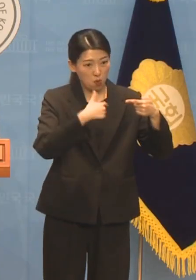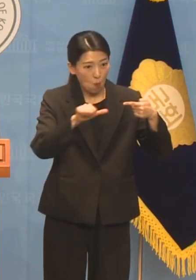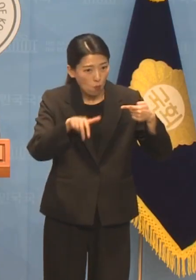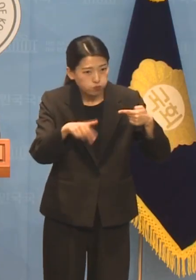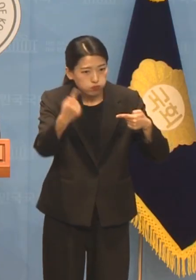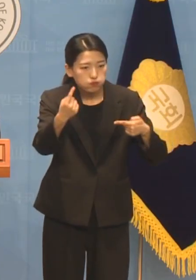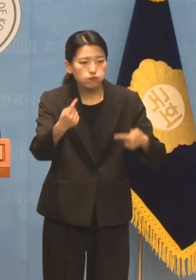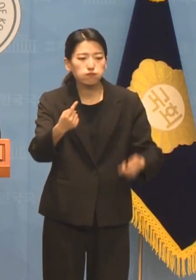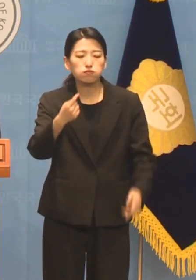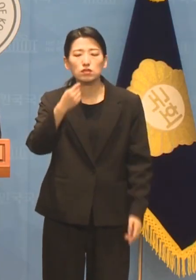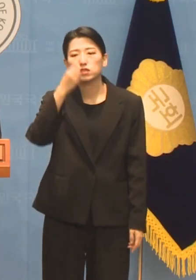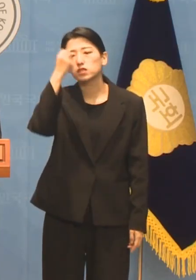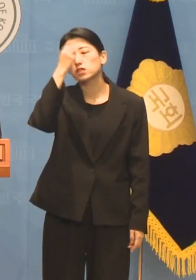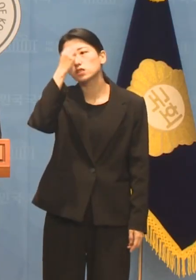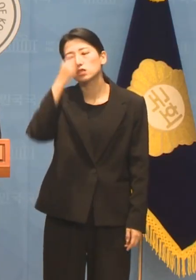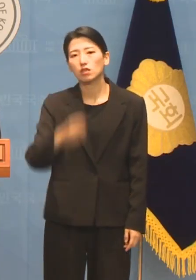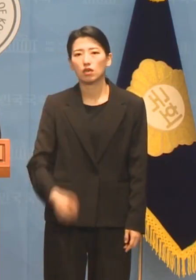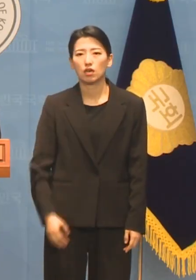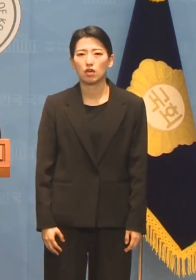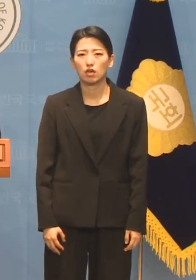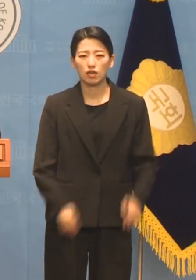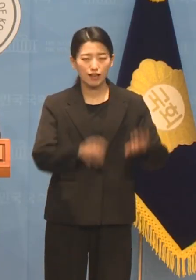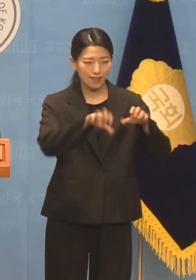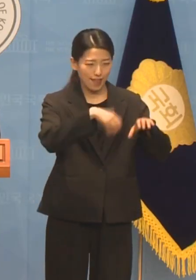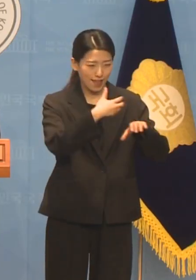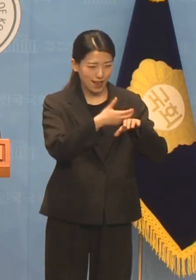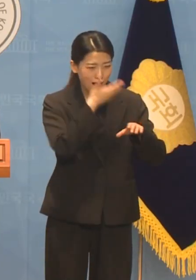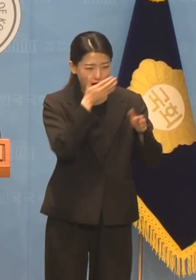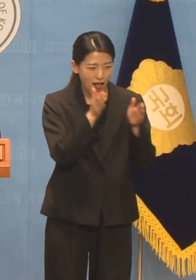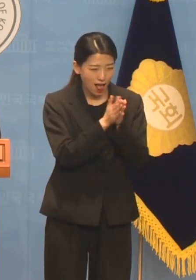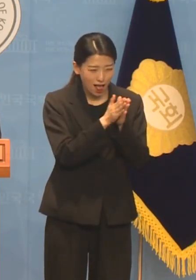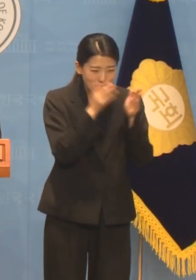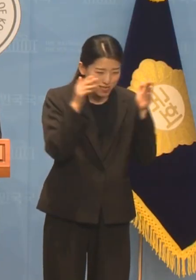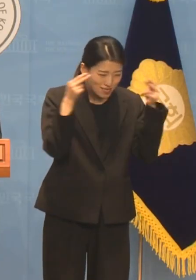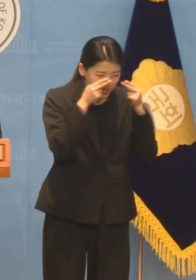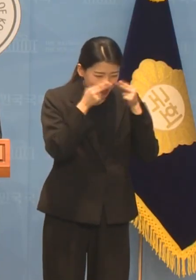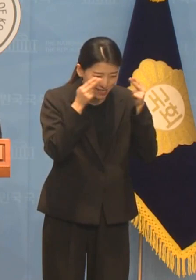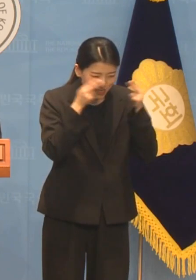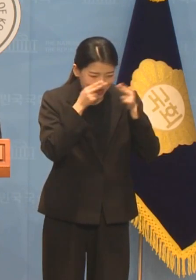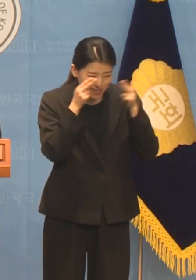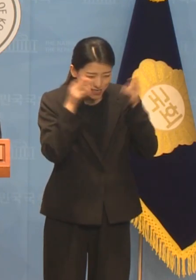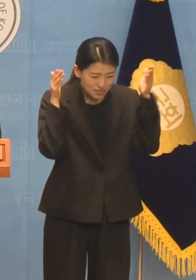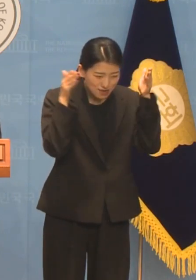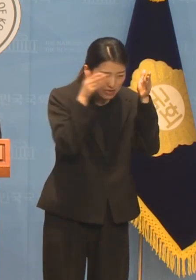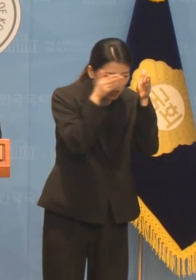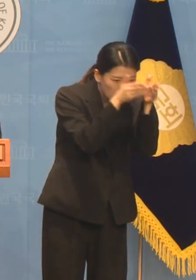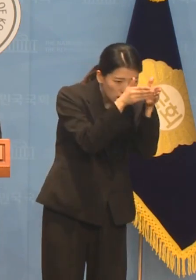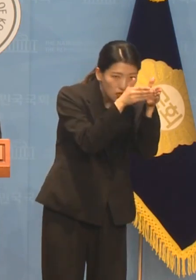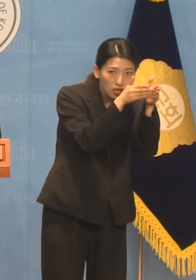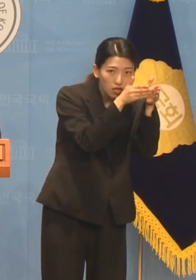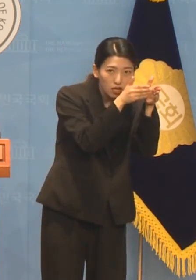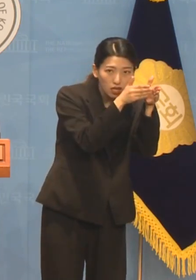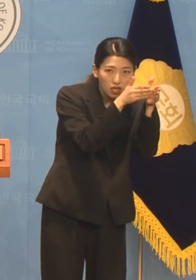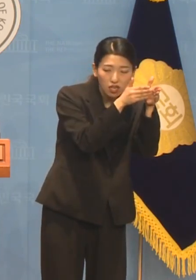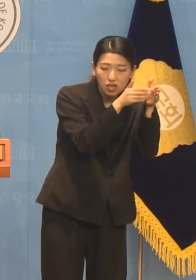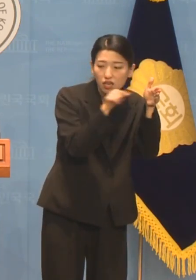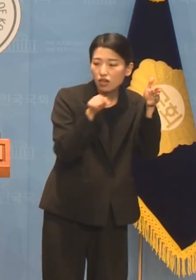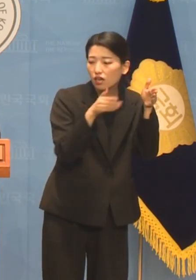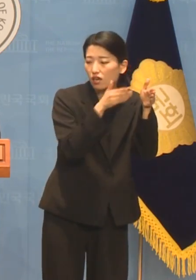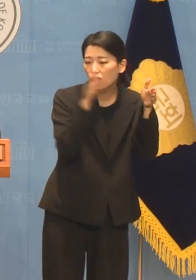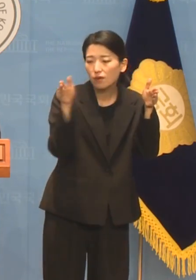숙의 윤석열을 비롯하여 온통 내란에만 골몰했던 이 정권이 끝내 나라 경제마저